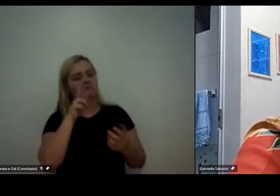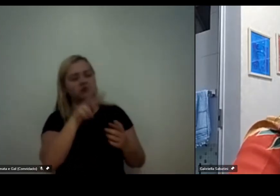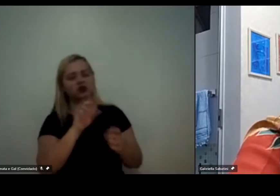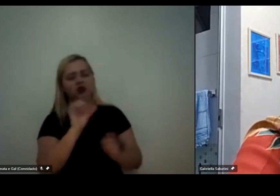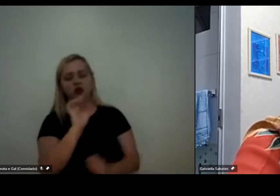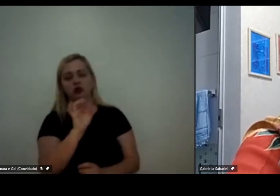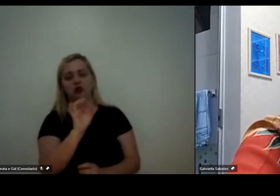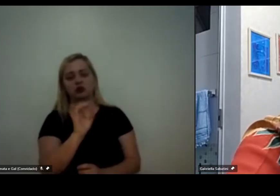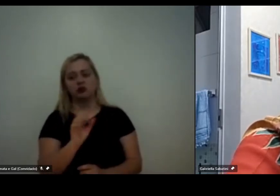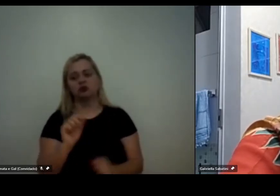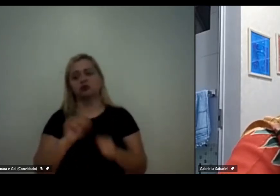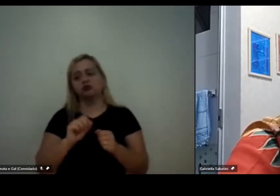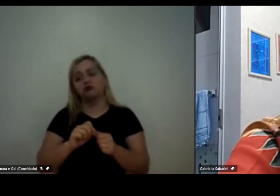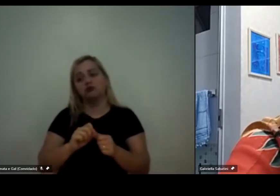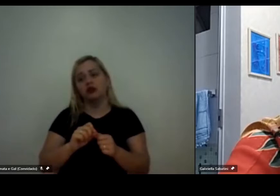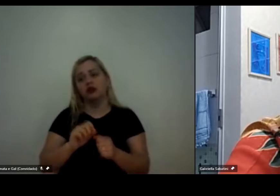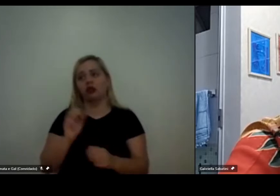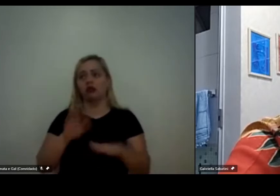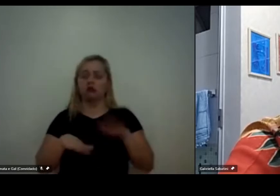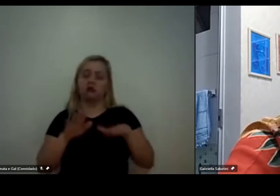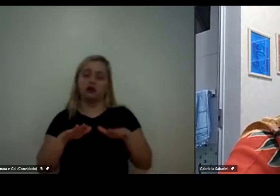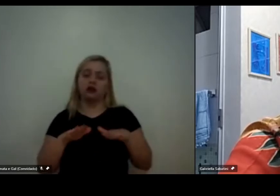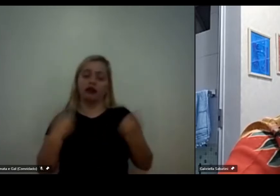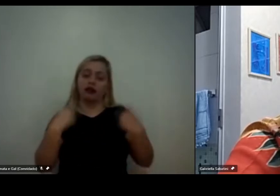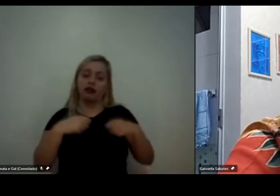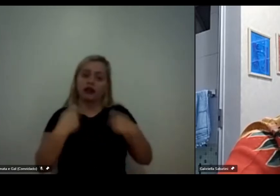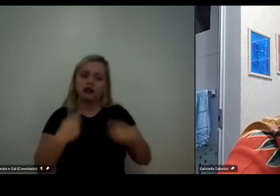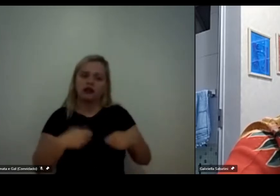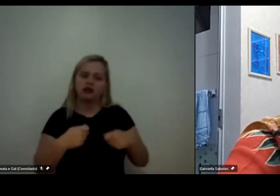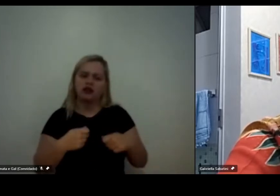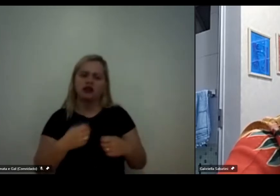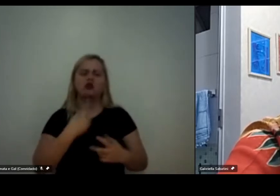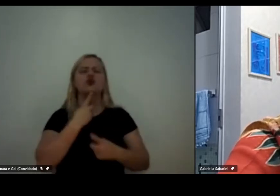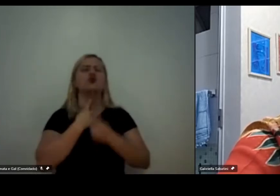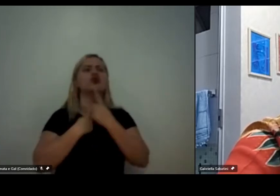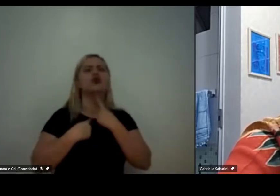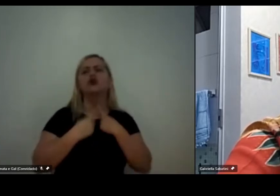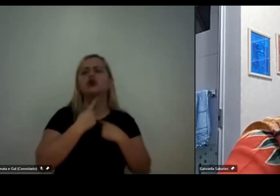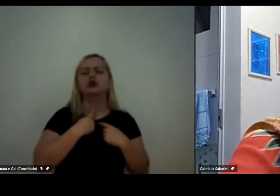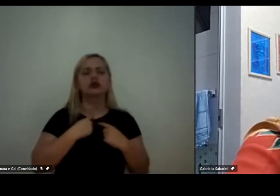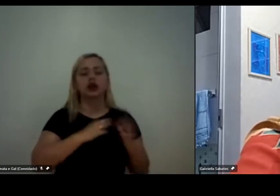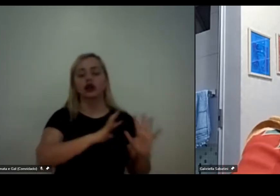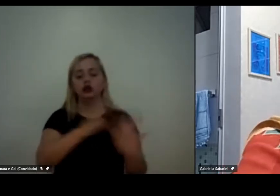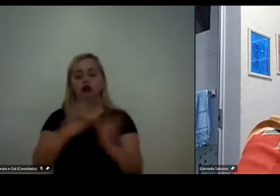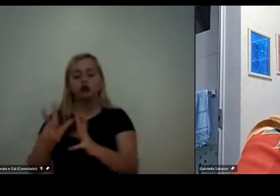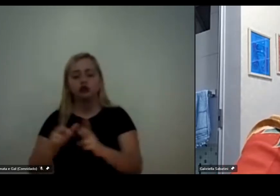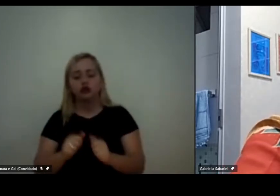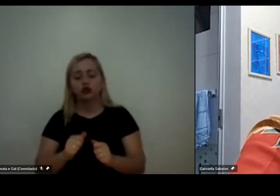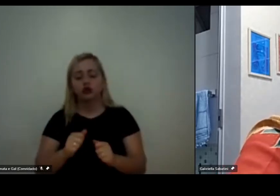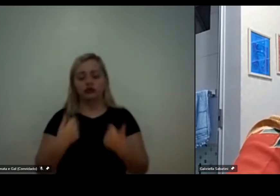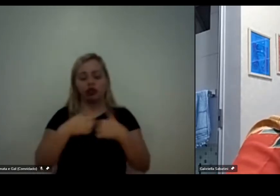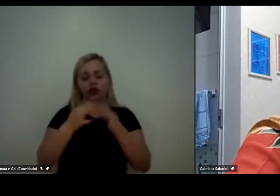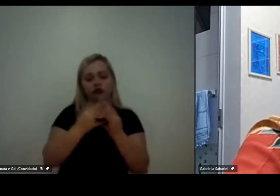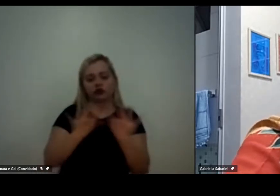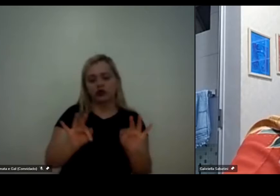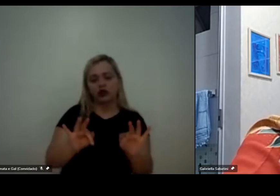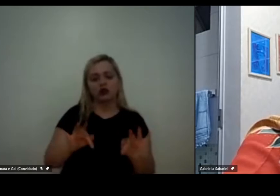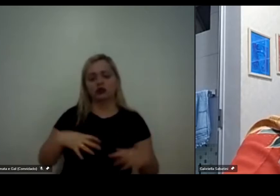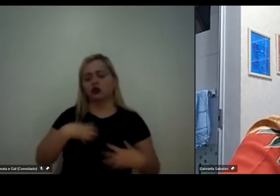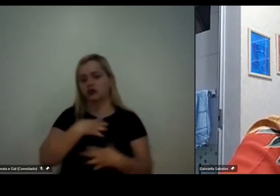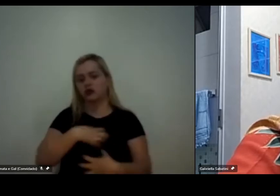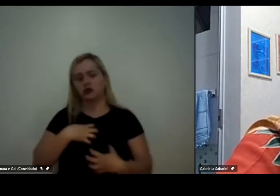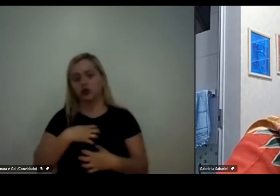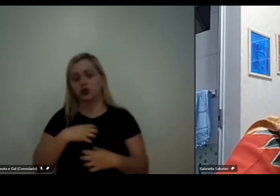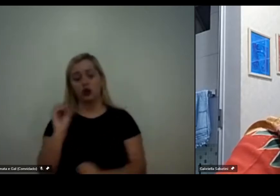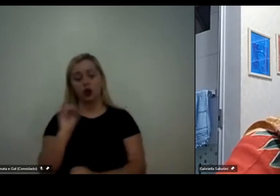mim, talvez? Seria sua necessidade uma vontade comum de pôr fim ao sentimento? Ou simplesmente